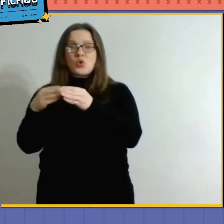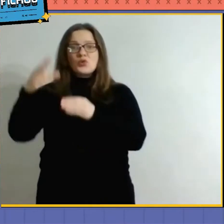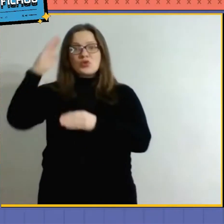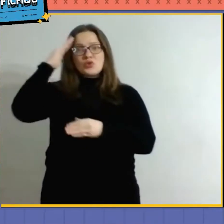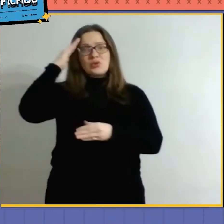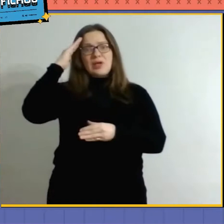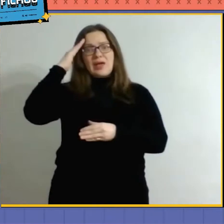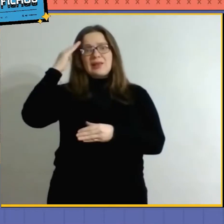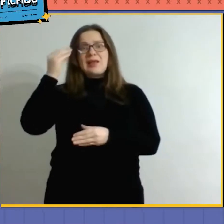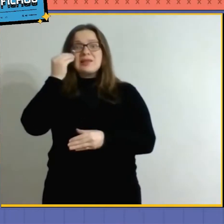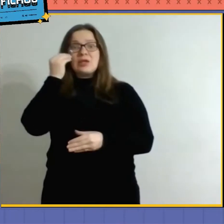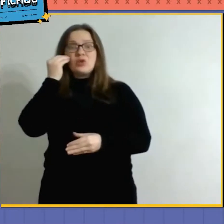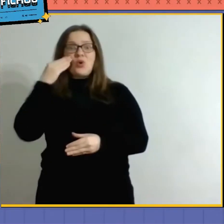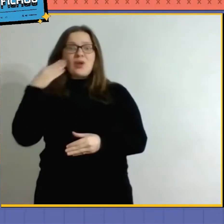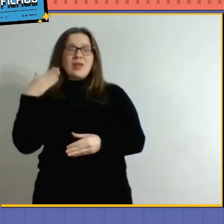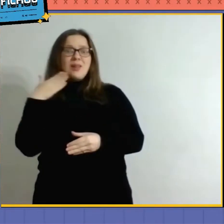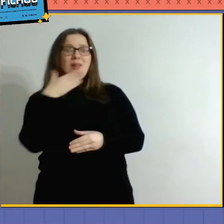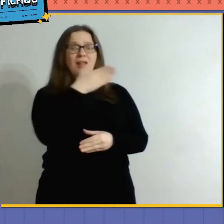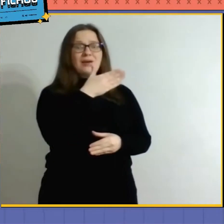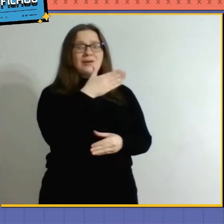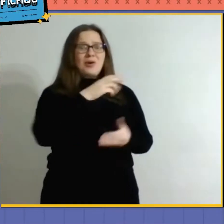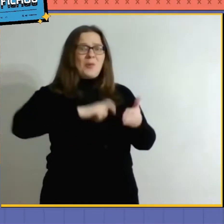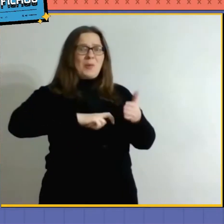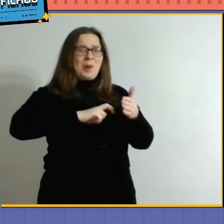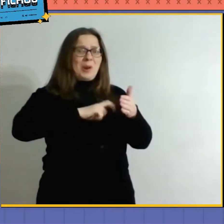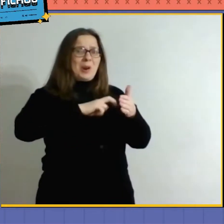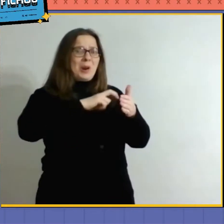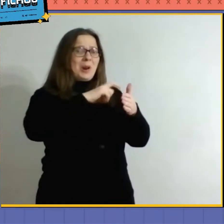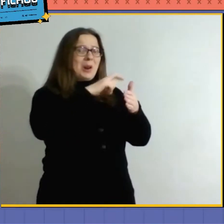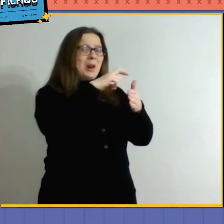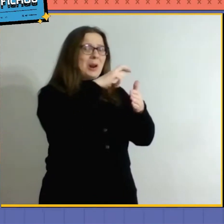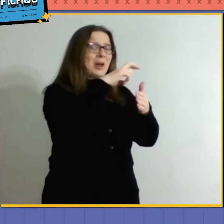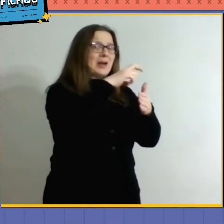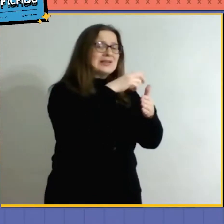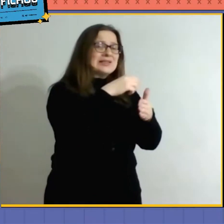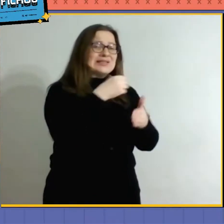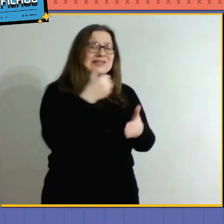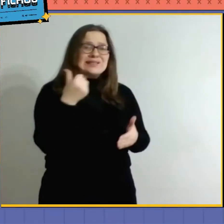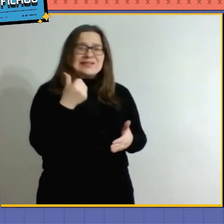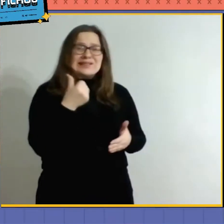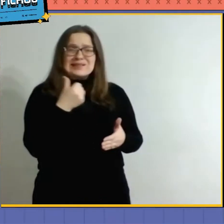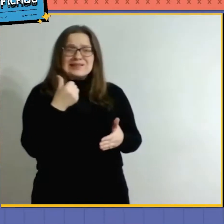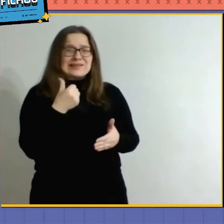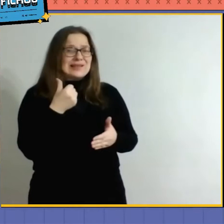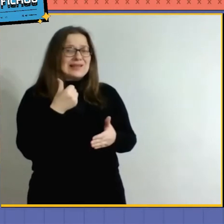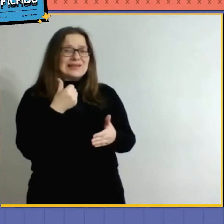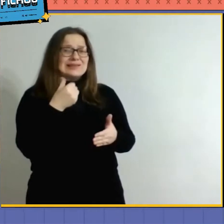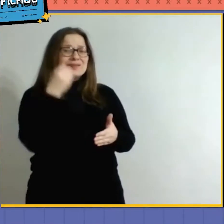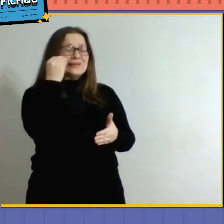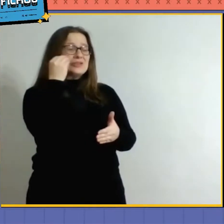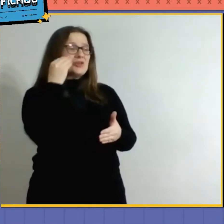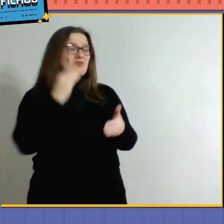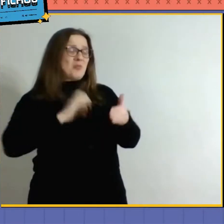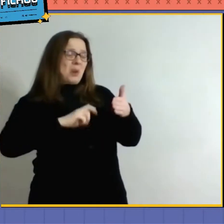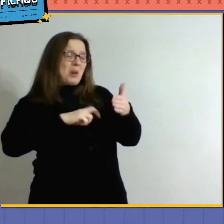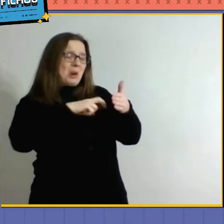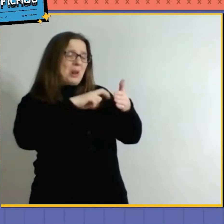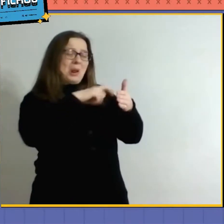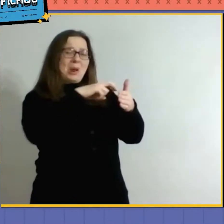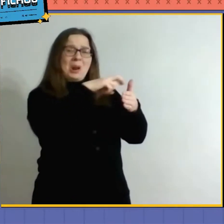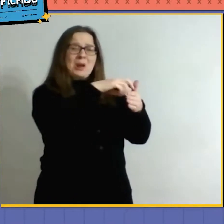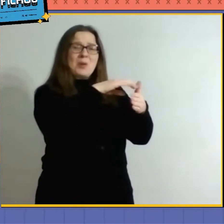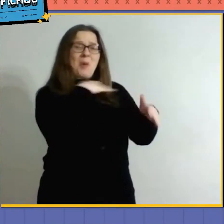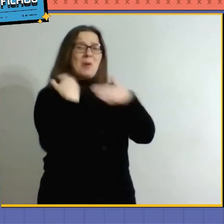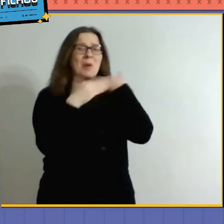os japoneses já tinham por seis vezes falhado Na tentativa né então não tiveram sucesso